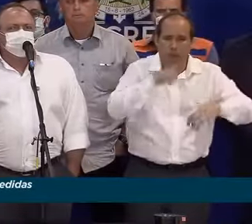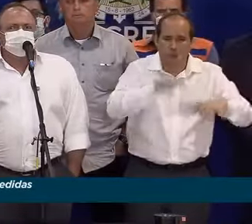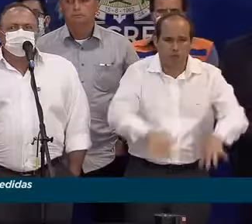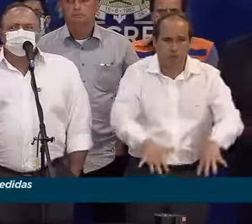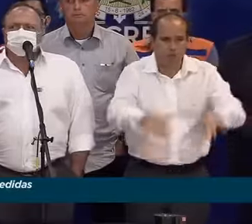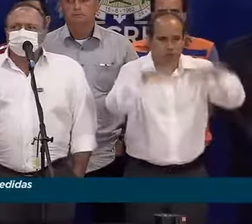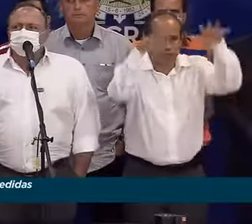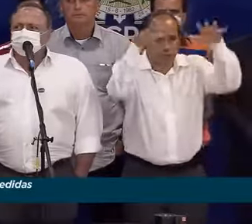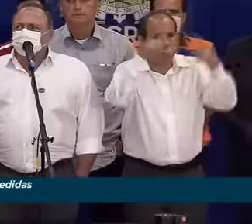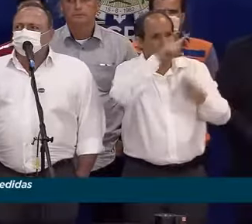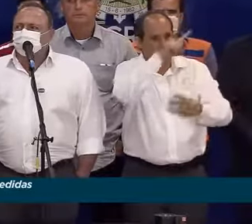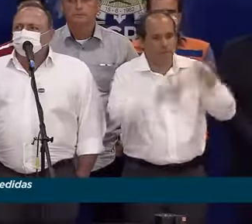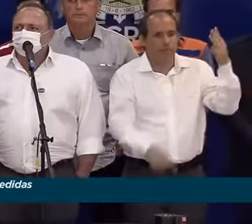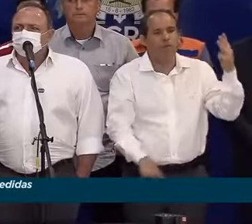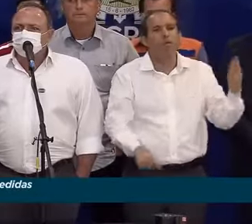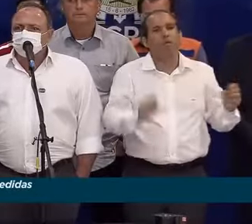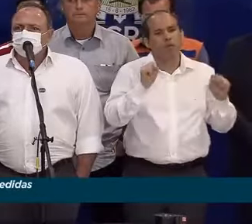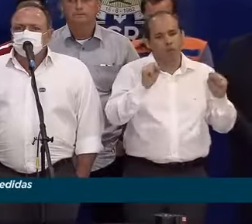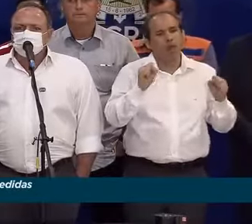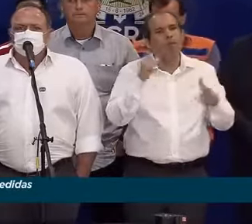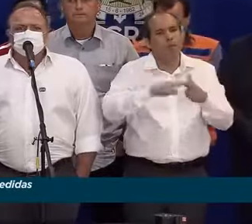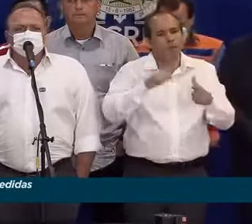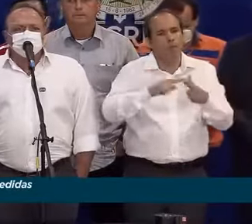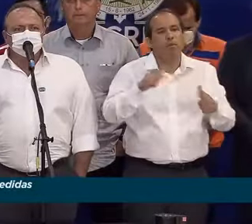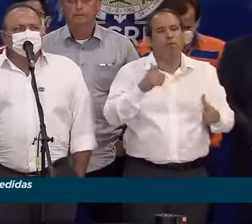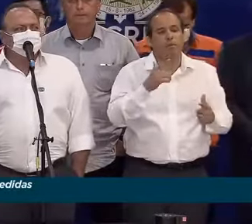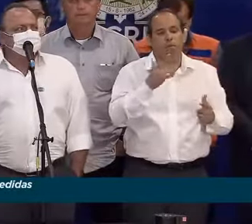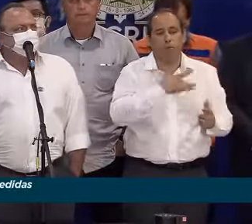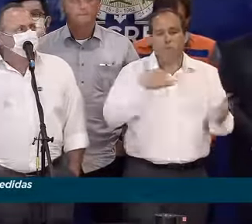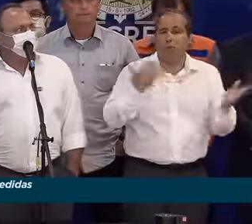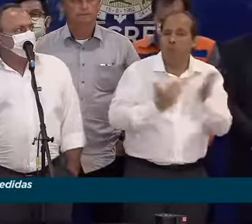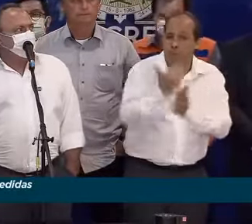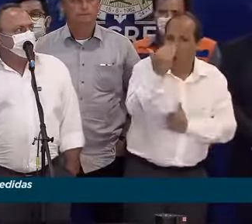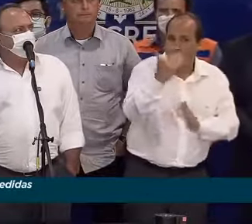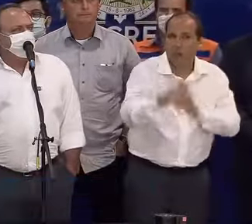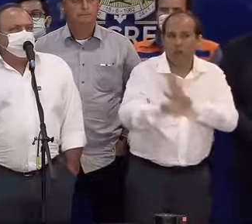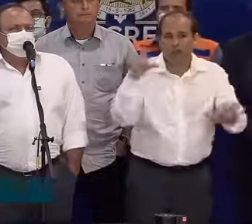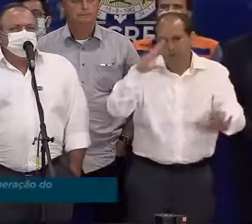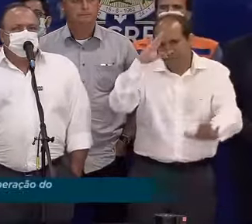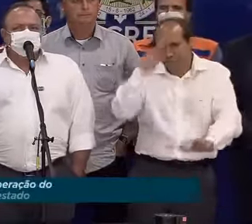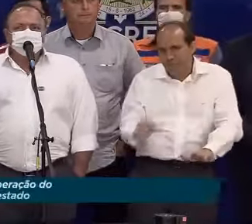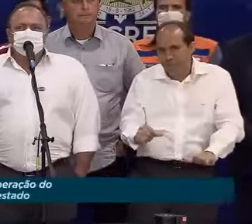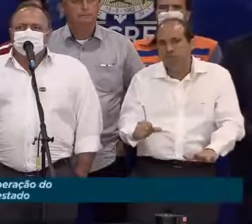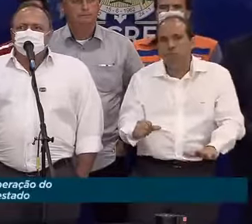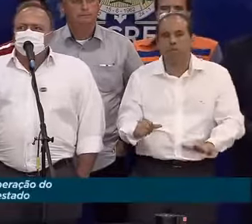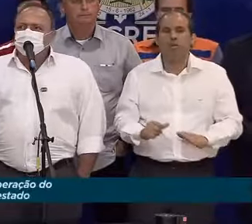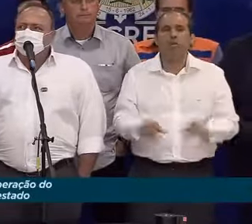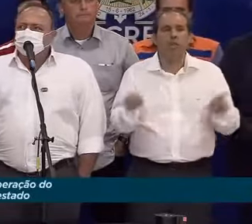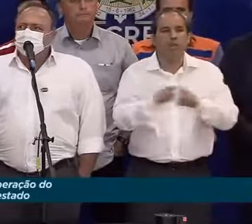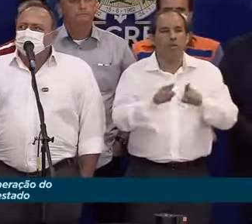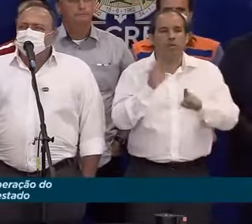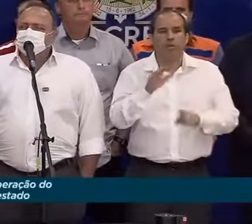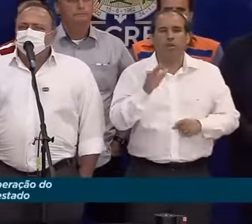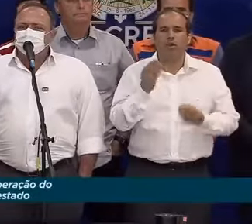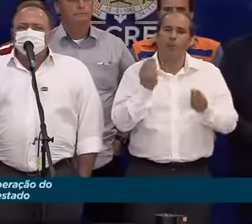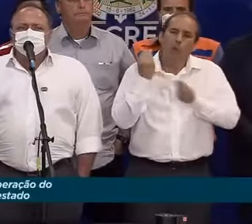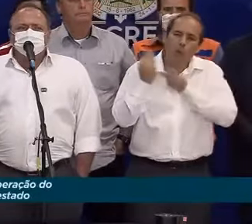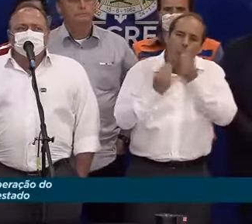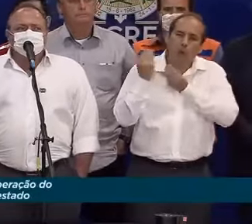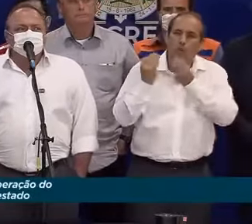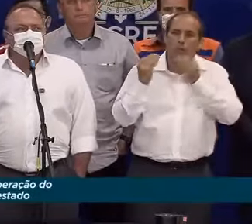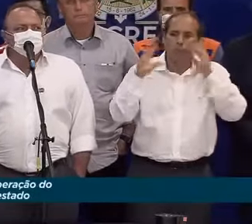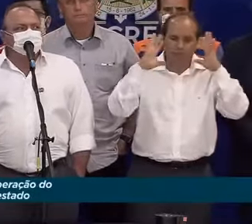Então, elas trazem consequências de saúde e nós precisamos nos antecipar. Estamos observando também a